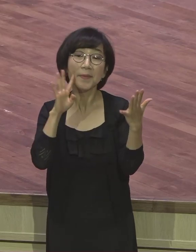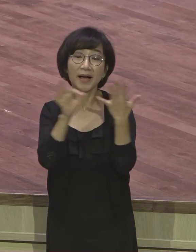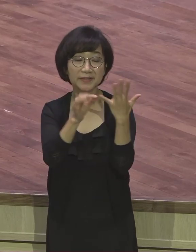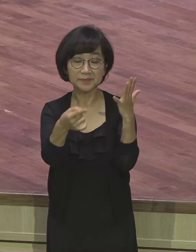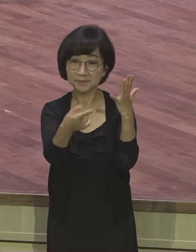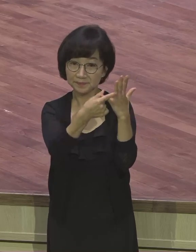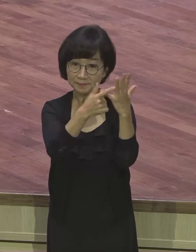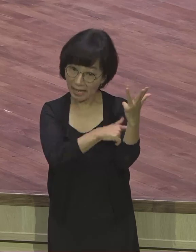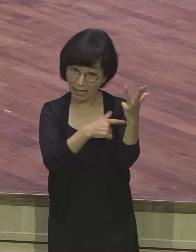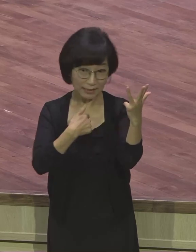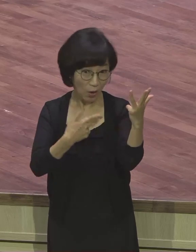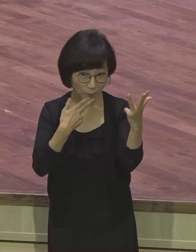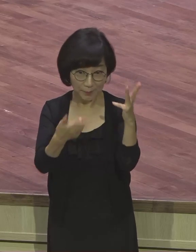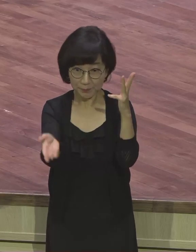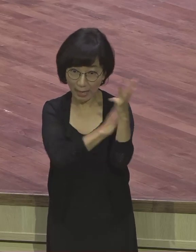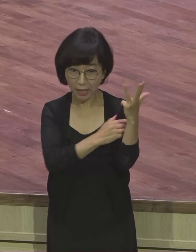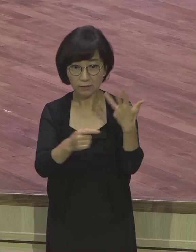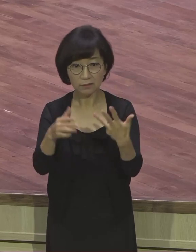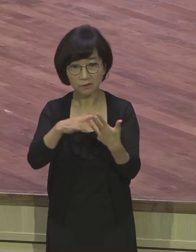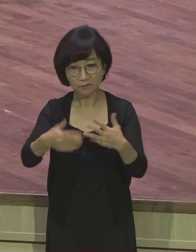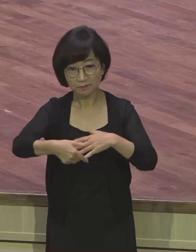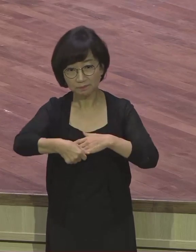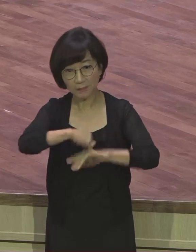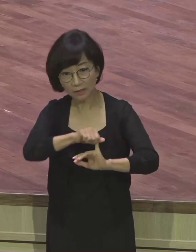거 알지?